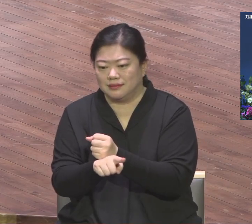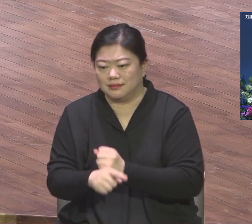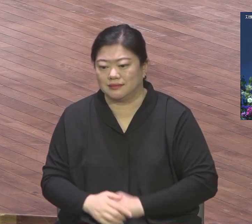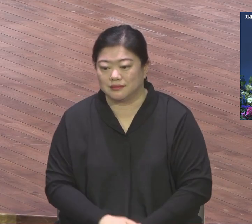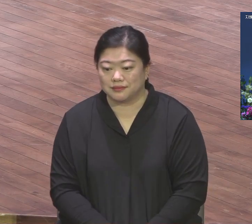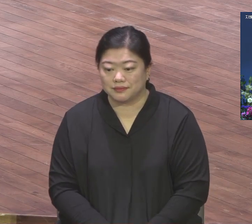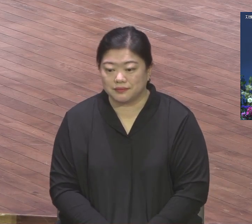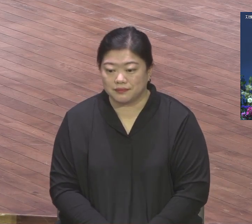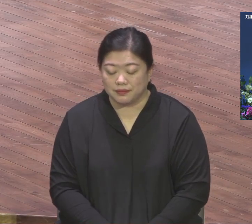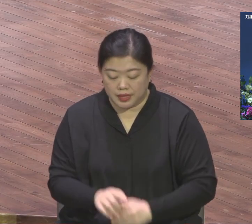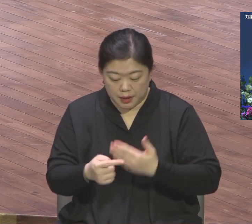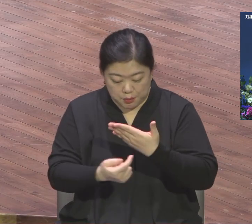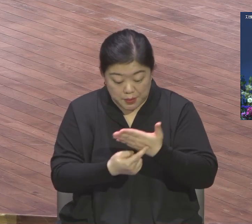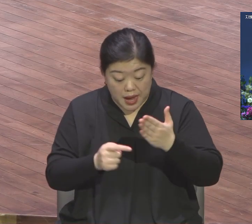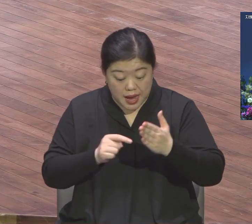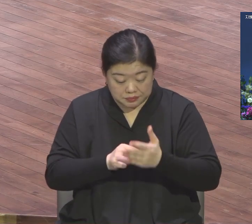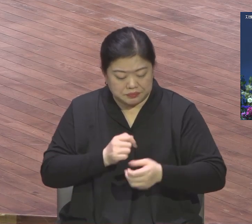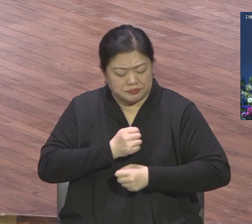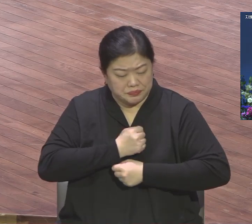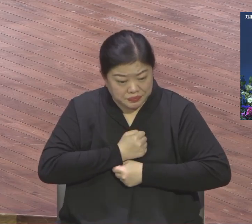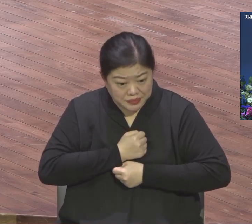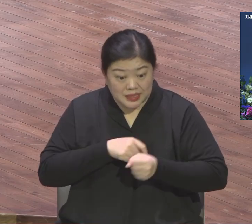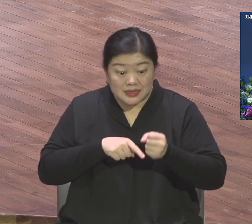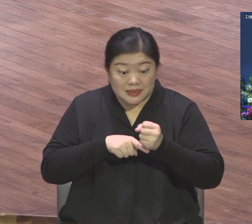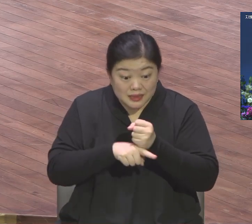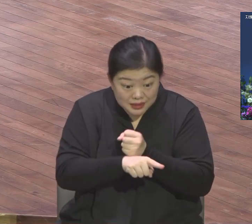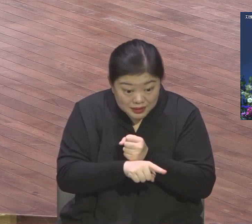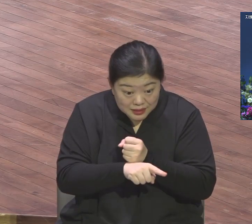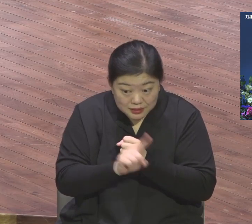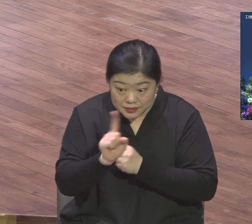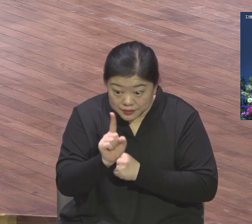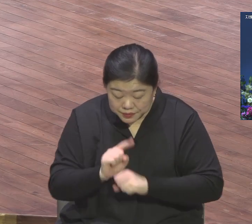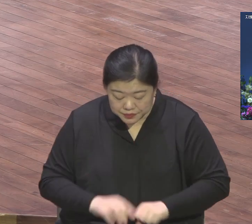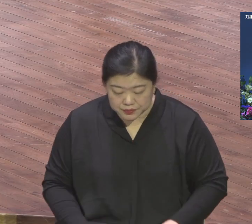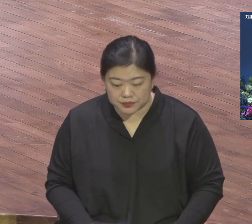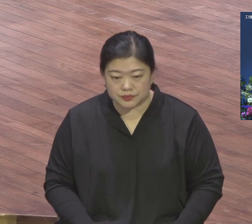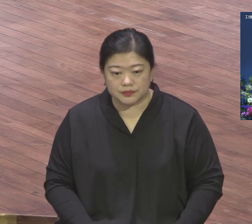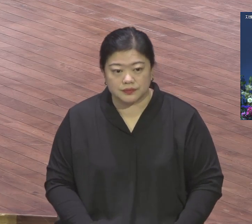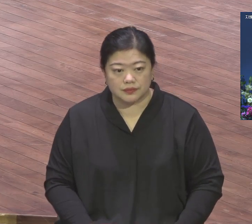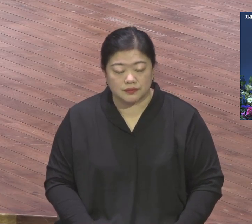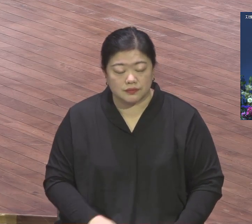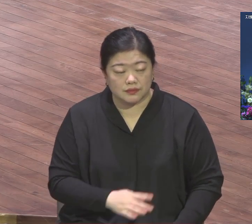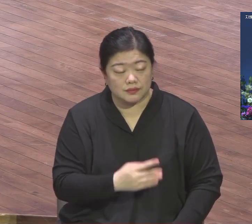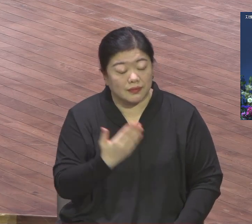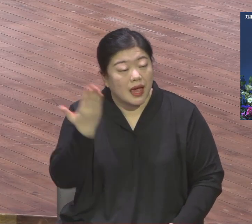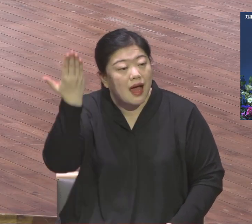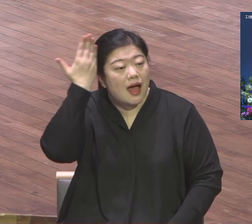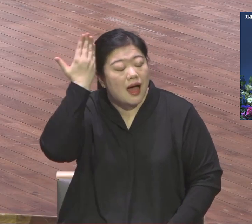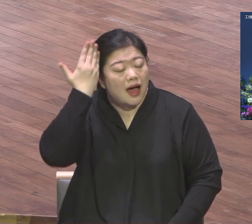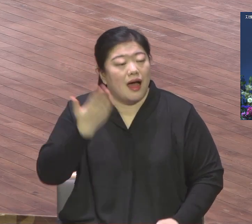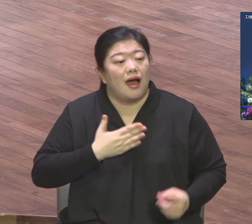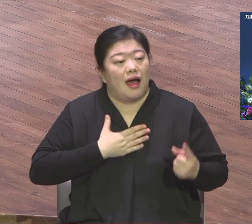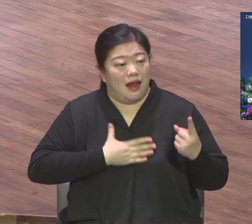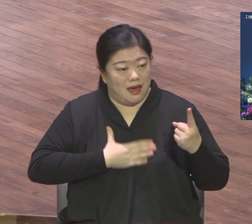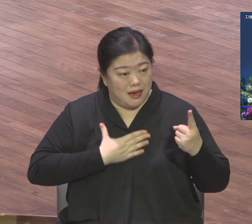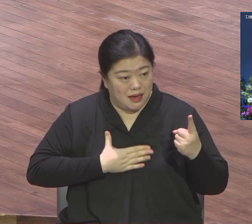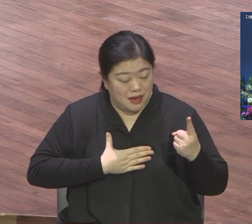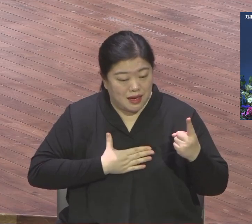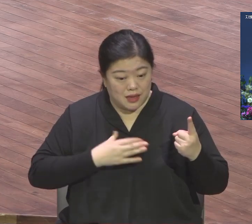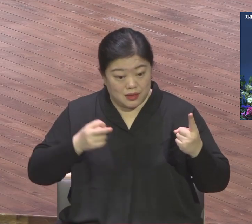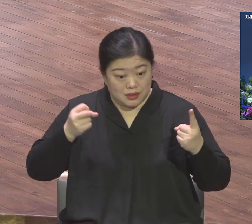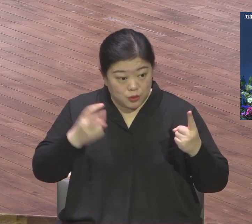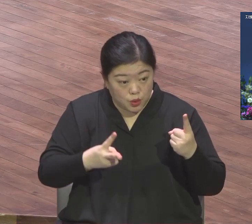마음을 지킨다는 것은요, 지적으로 동의하고 마음으로 받아들일 뿐만 아니라 의지적으로 그것을 이루기